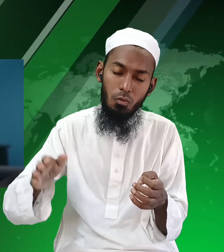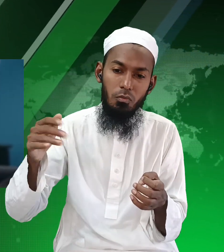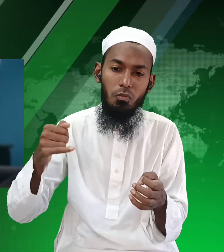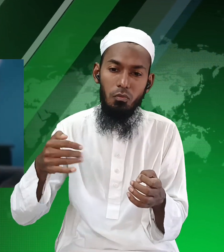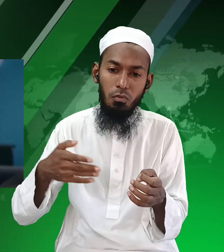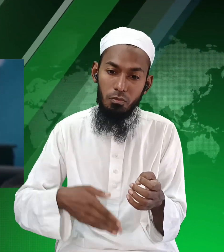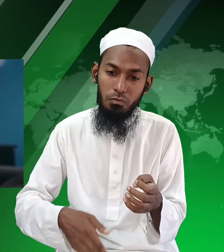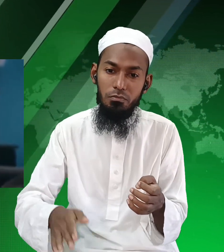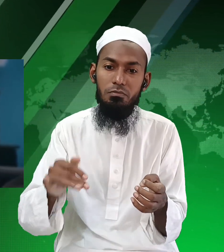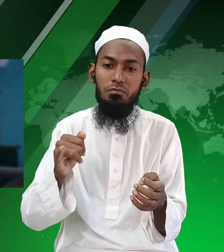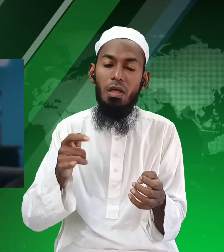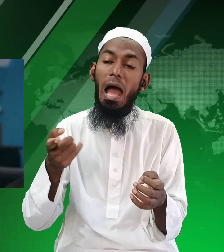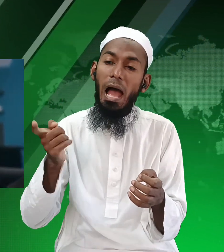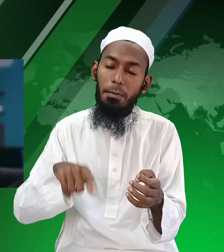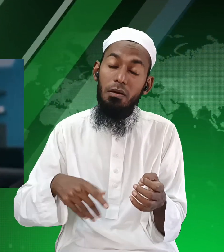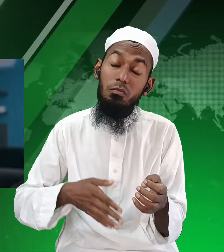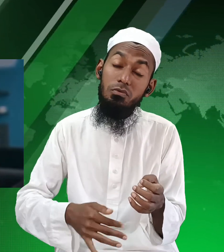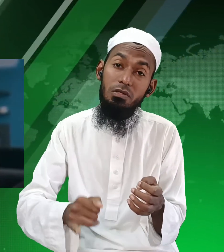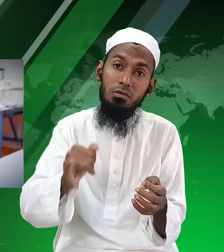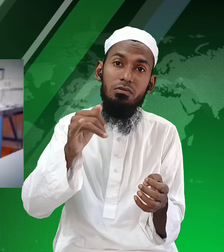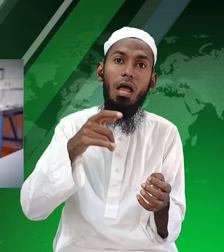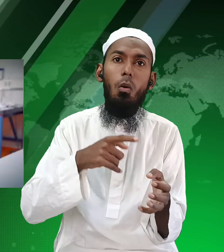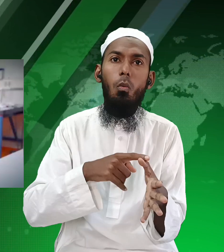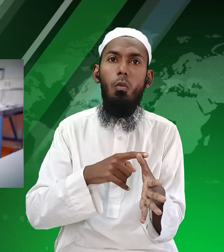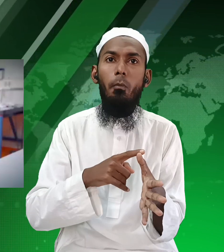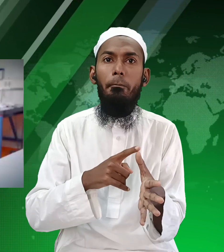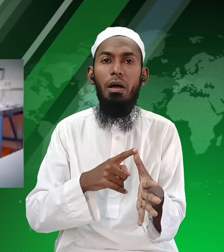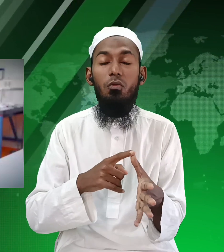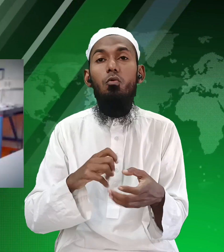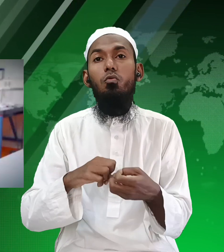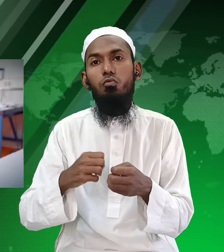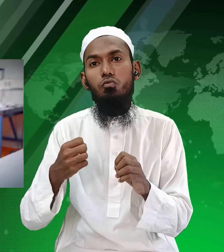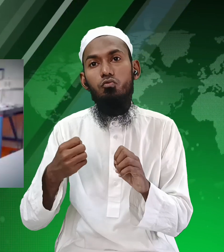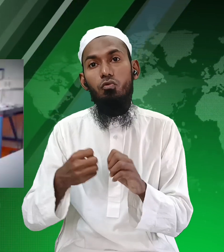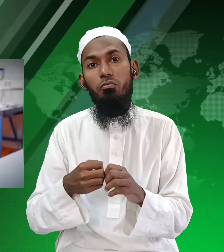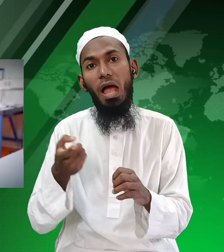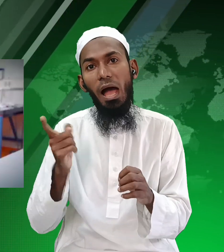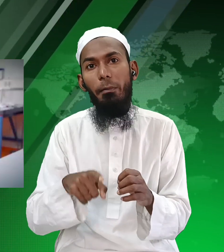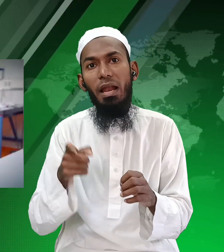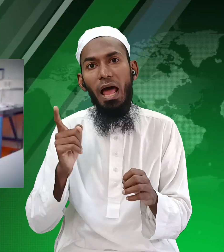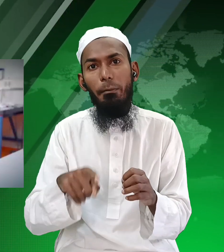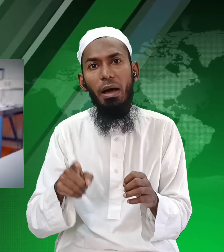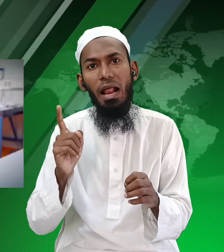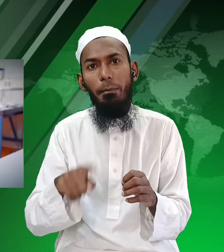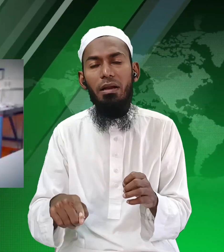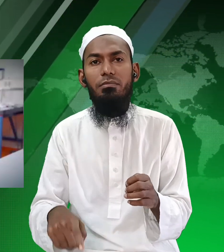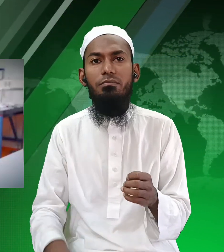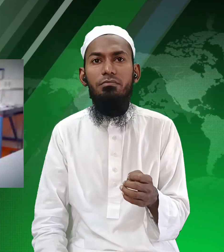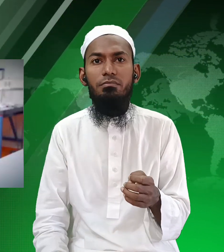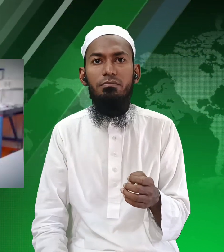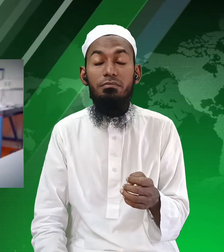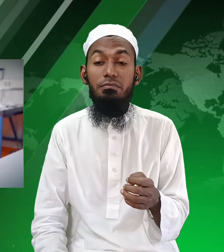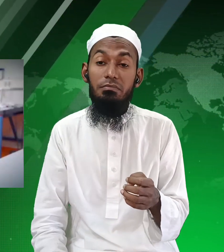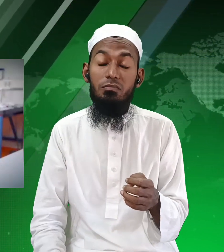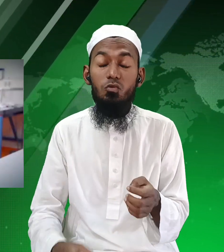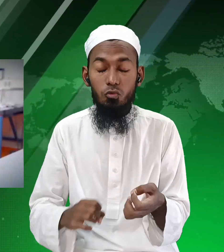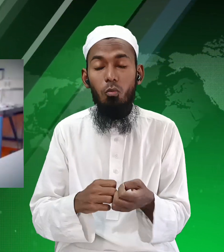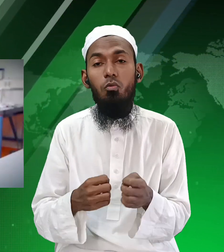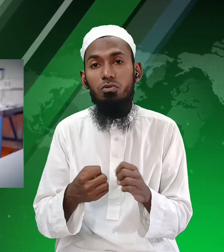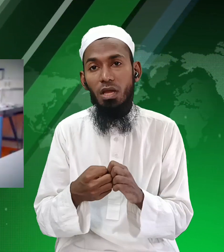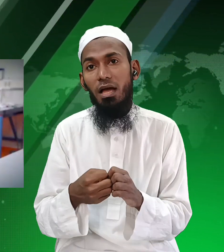বর্জ্য পদার্থ রয়ে গেছে, আচ্ছা প্রস্রাব করো, বর্জ্য পদার্থ রয়ে গেছে। এই কারণে আসলে বারবার প্রস্রাবের এই অনুভূতি আসে। তো এটা